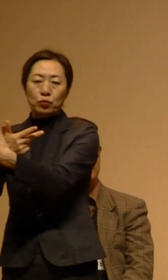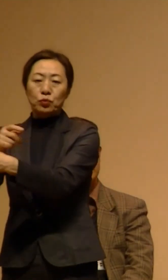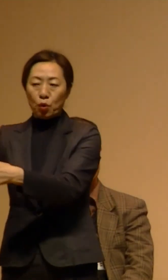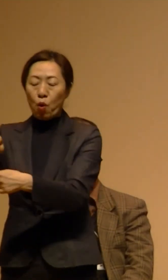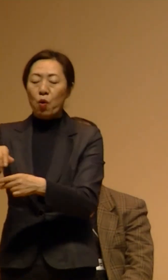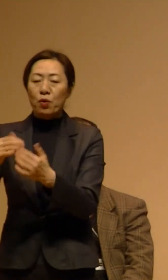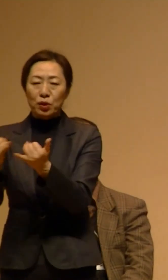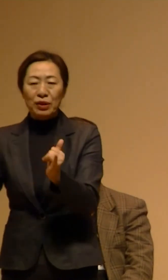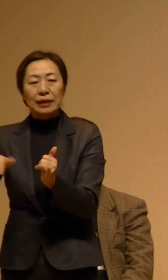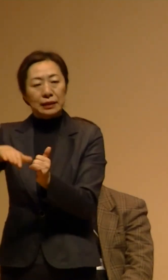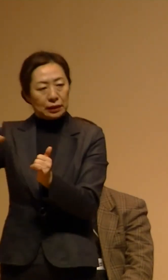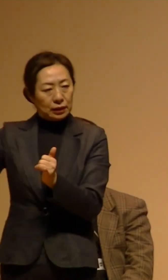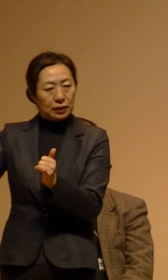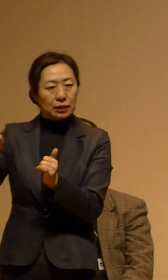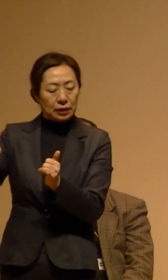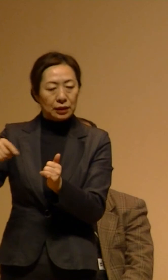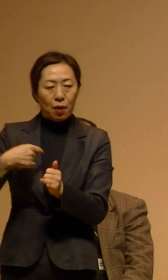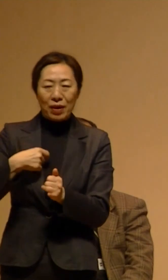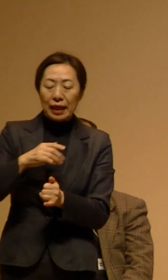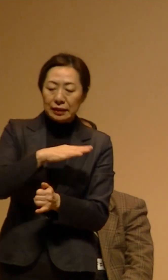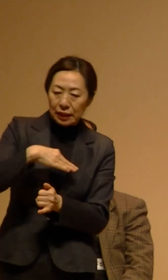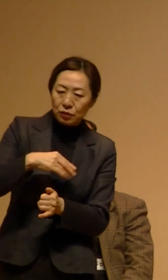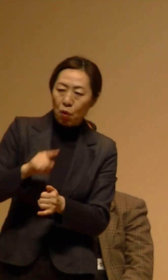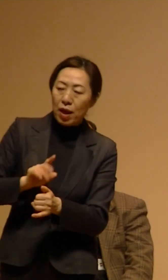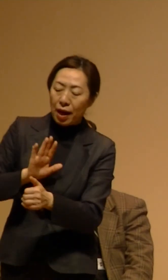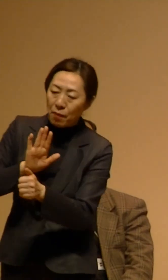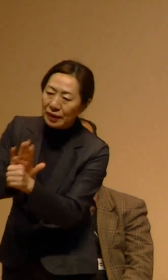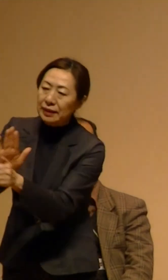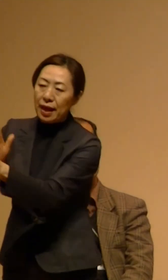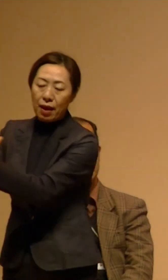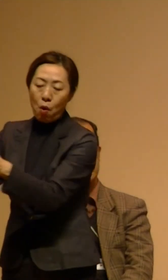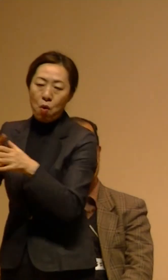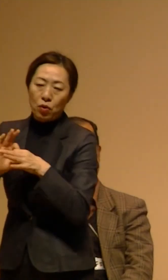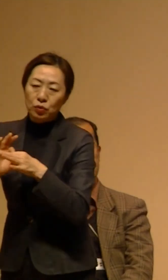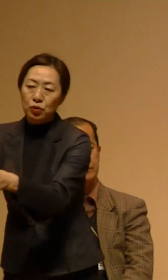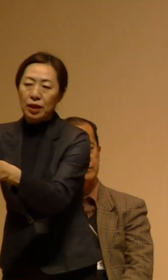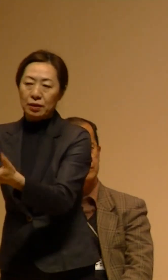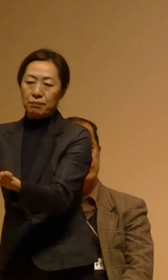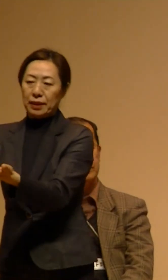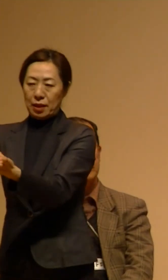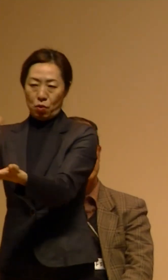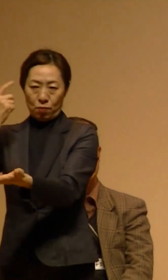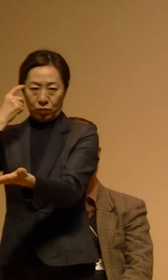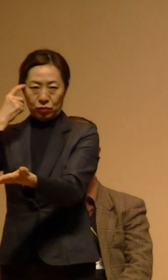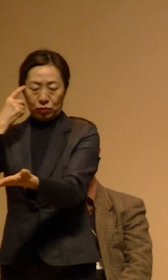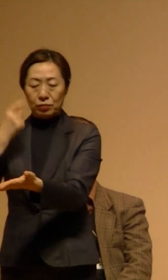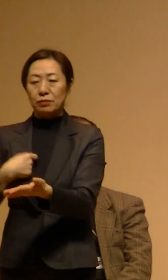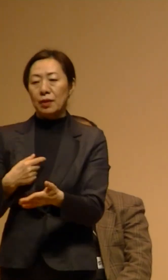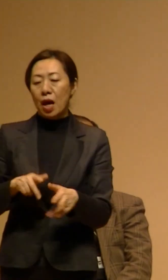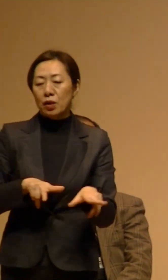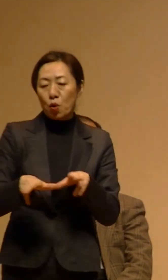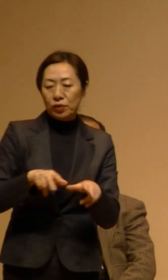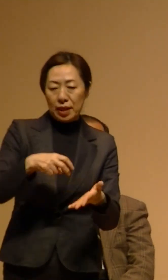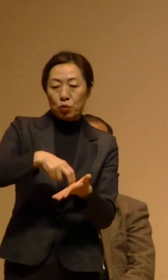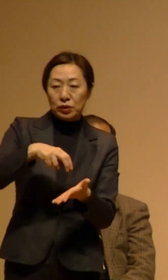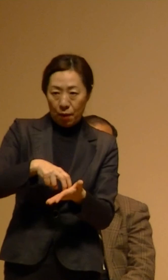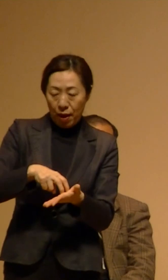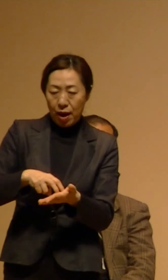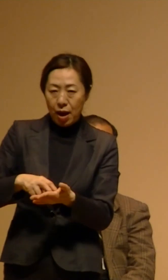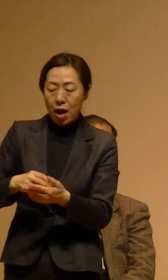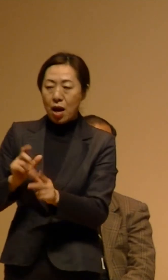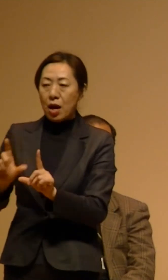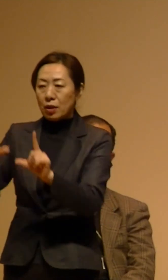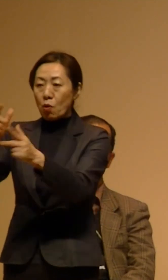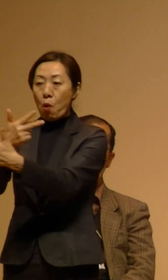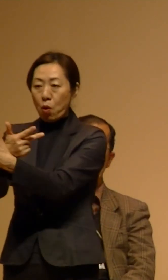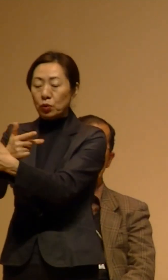皆様方に私たちはこれからも支援を続けるべきであろう、行政といたしましては東北に職員